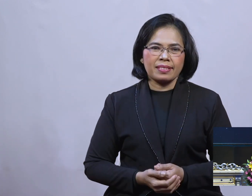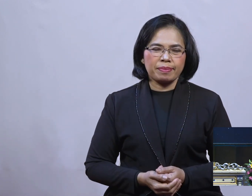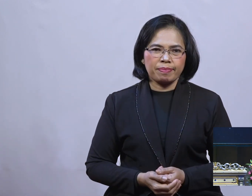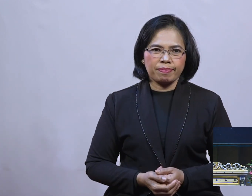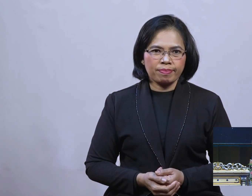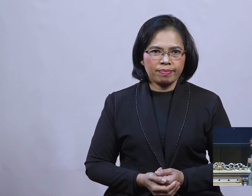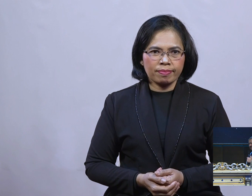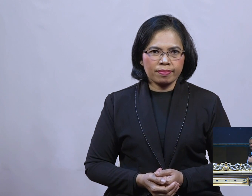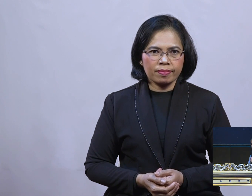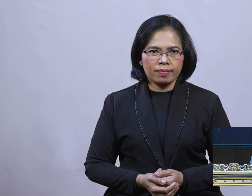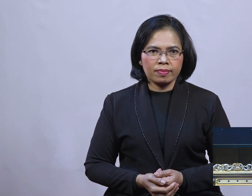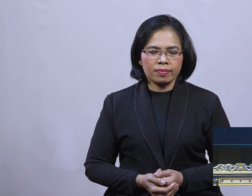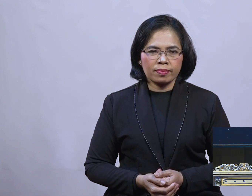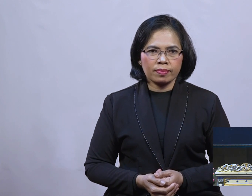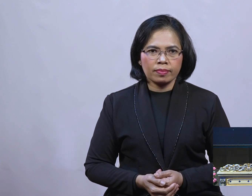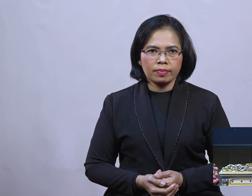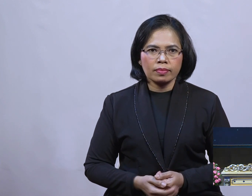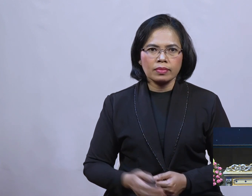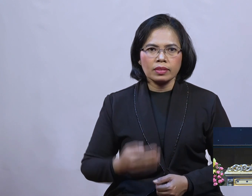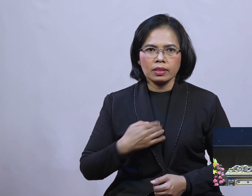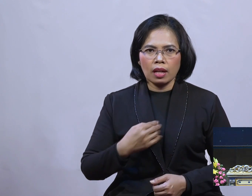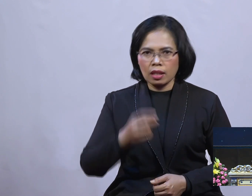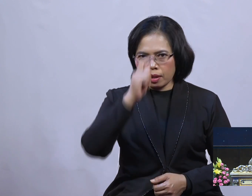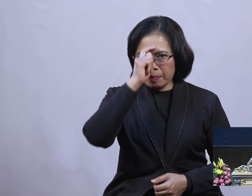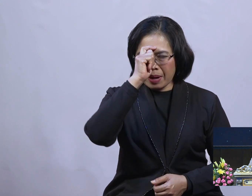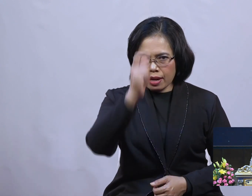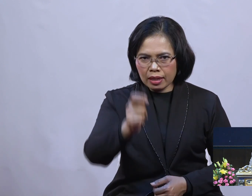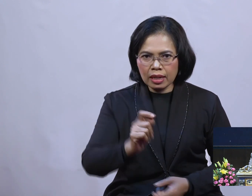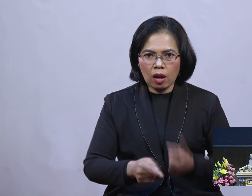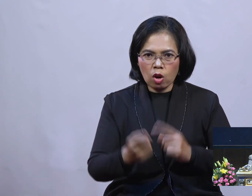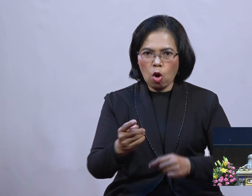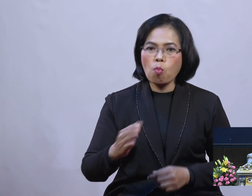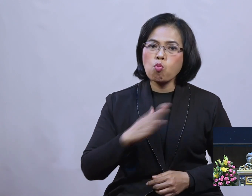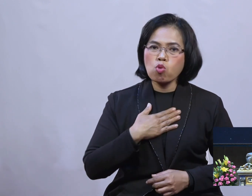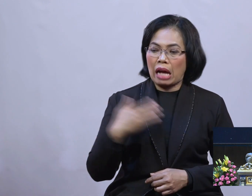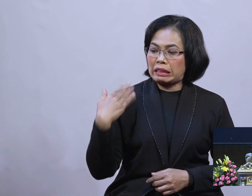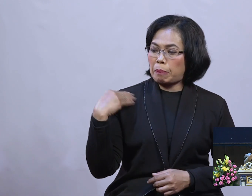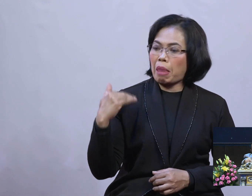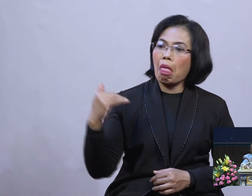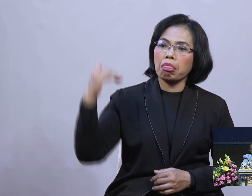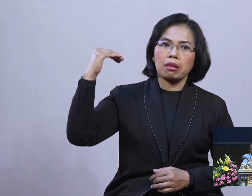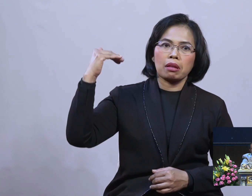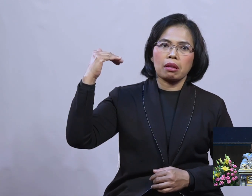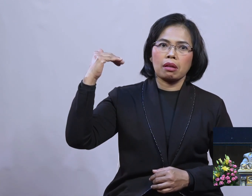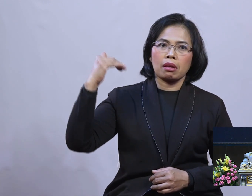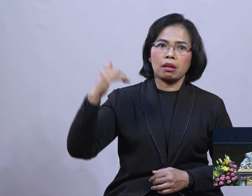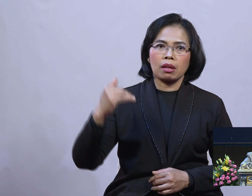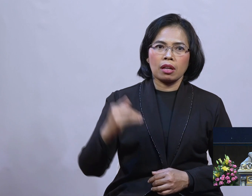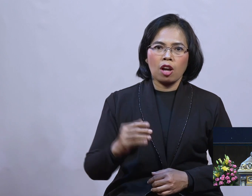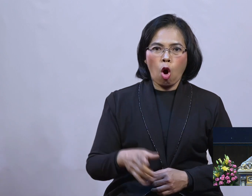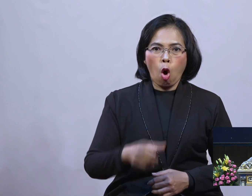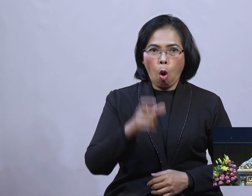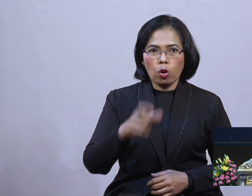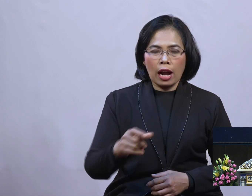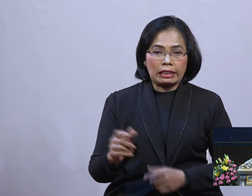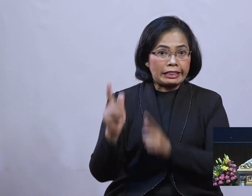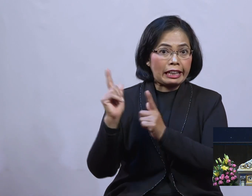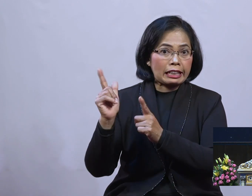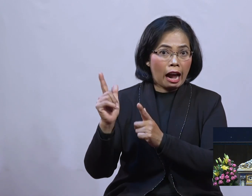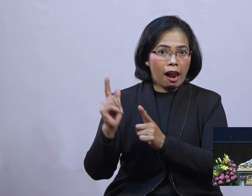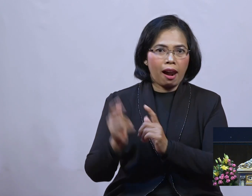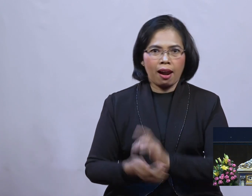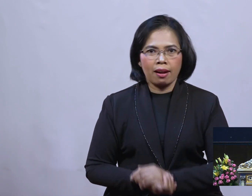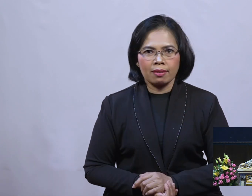e-books Hai seharga I kelompok punya jabatan tinggi say hargai kalongko seorang jenderal